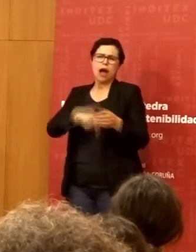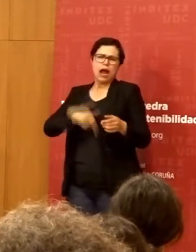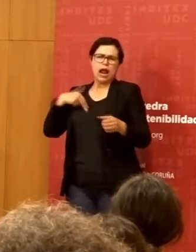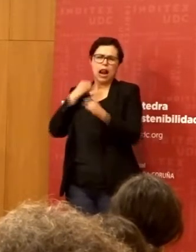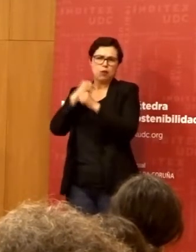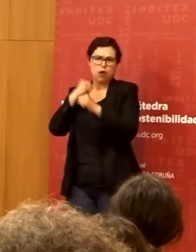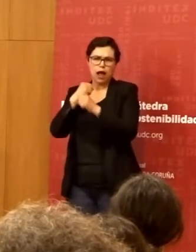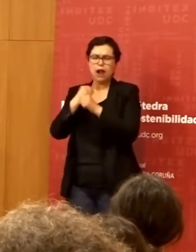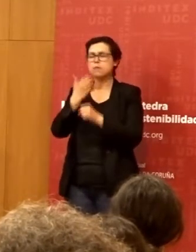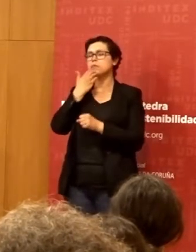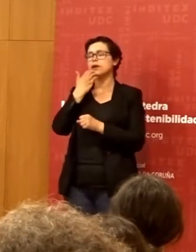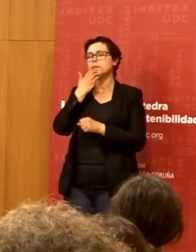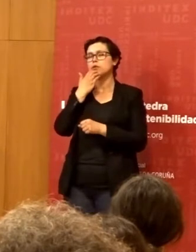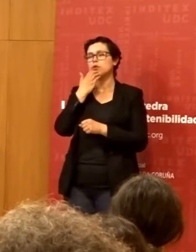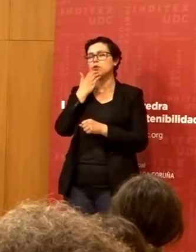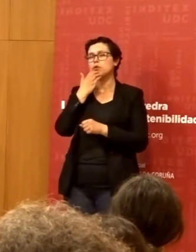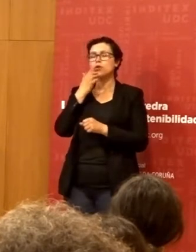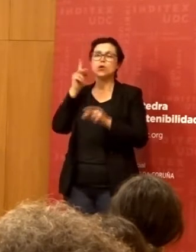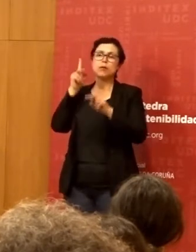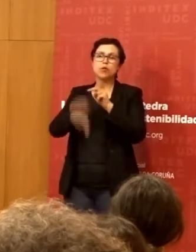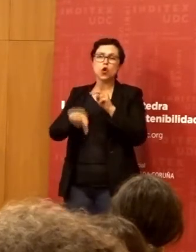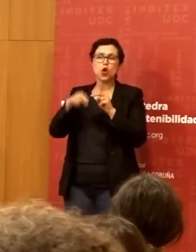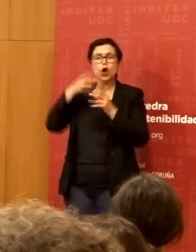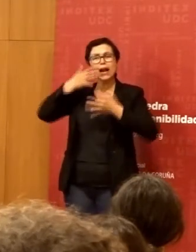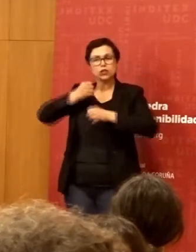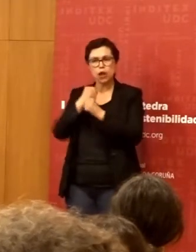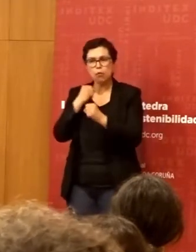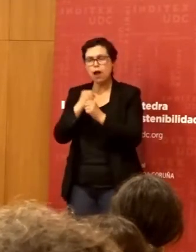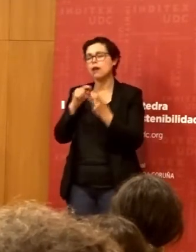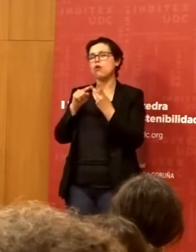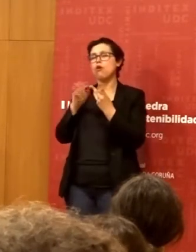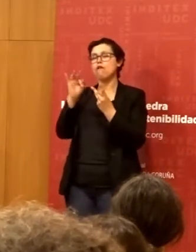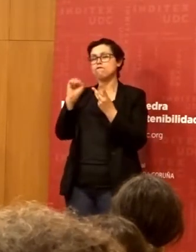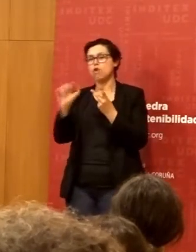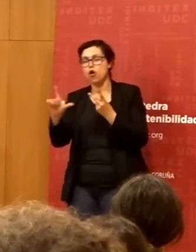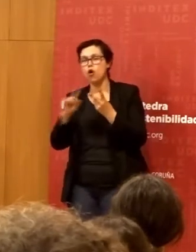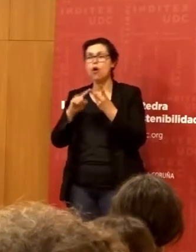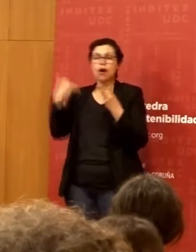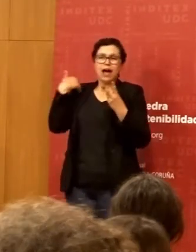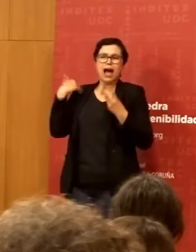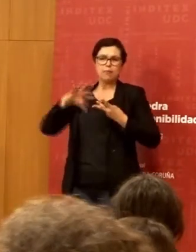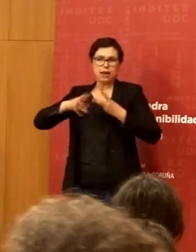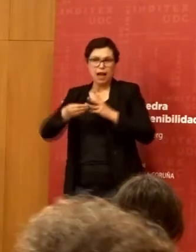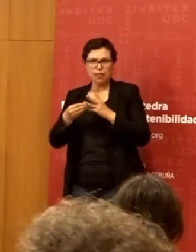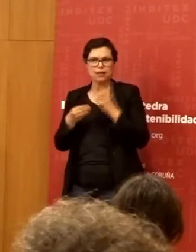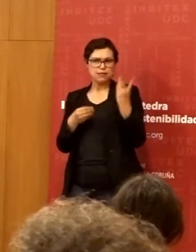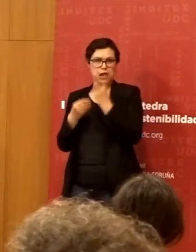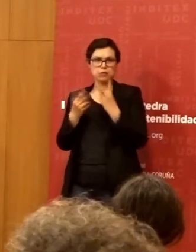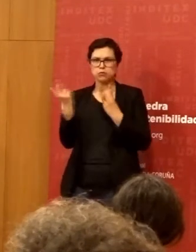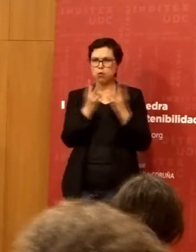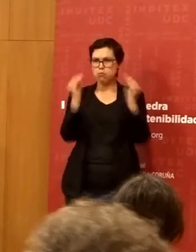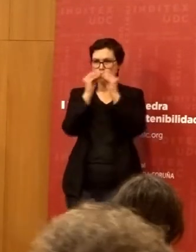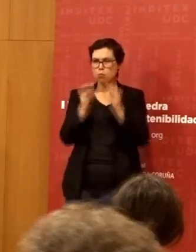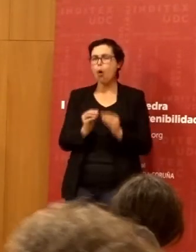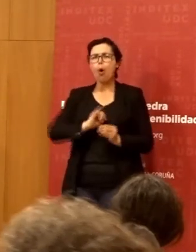por ejemplo, prevención de riesgos laborales, formación de orientación laboral o la de actividad física aplicada coinciden, otras asignaturas